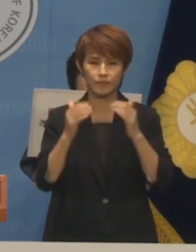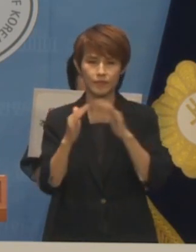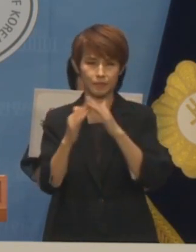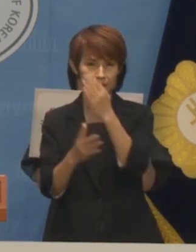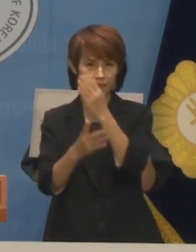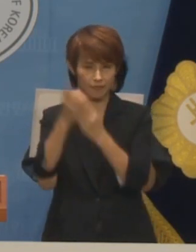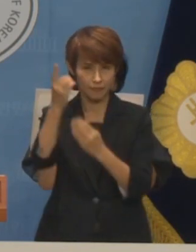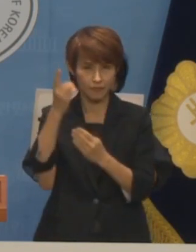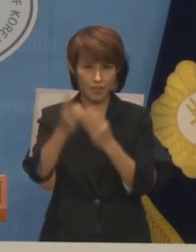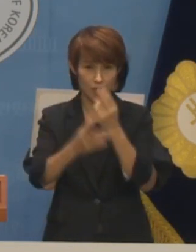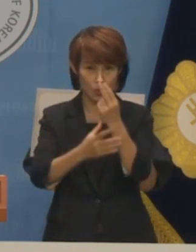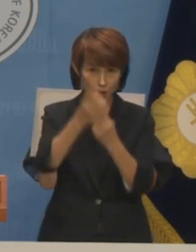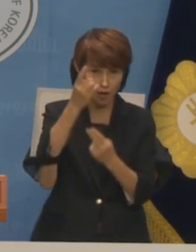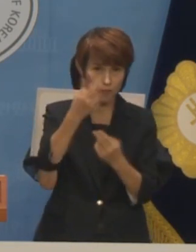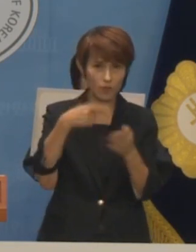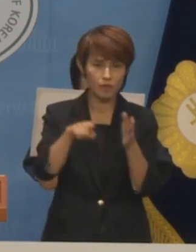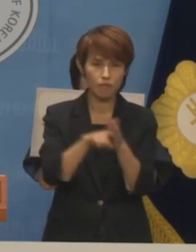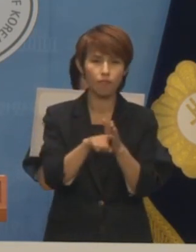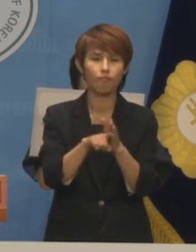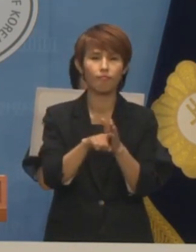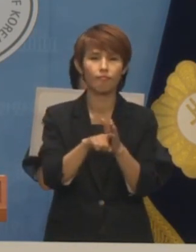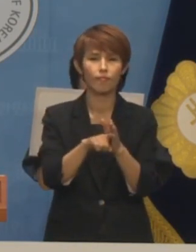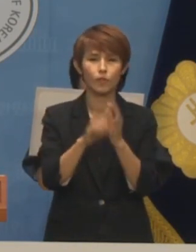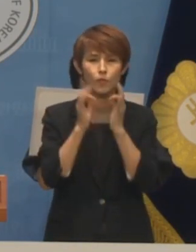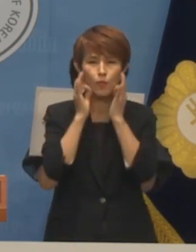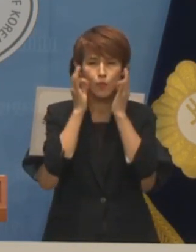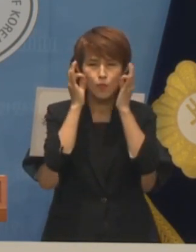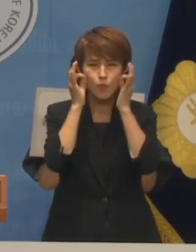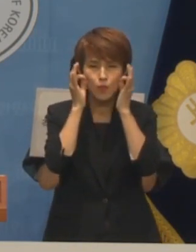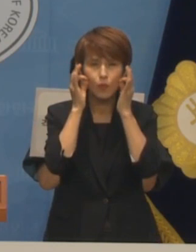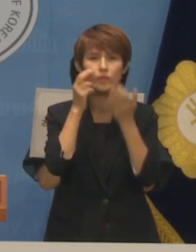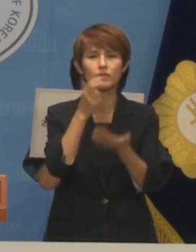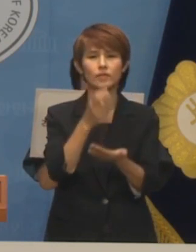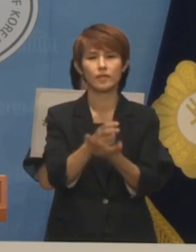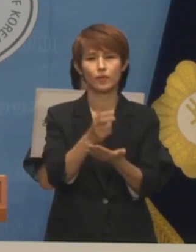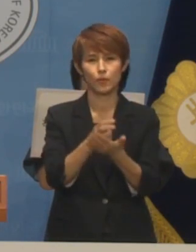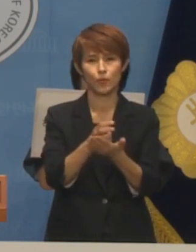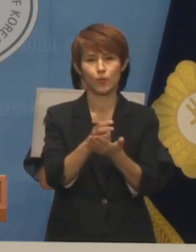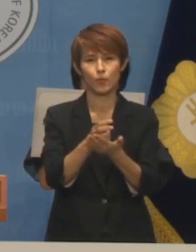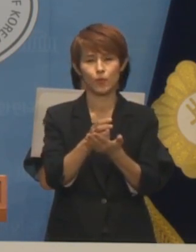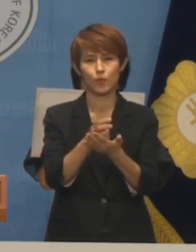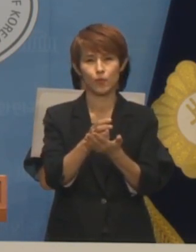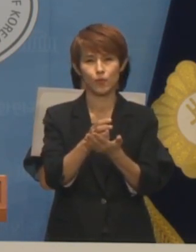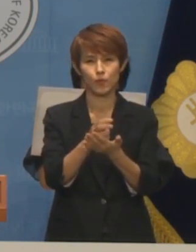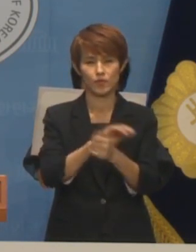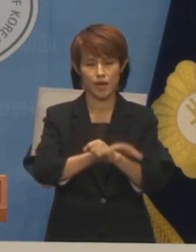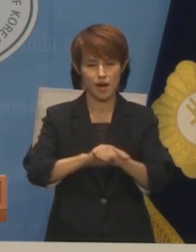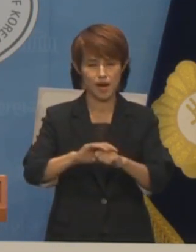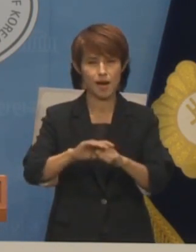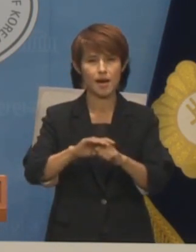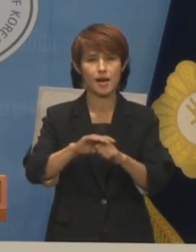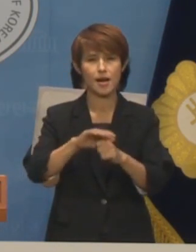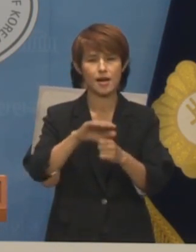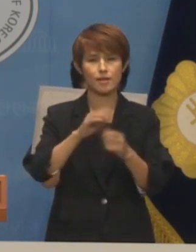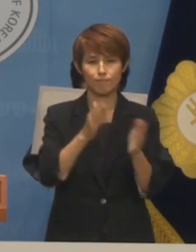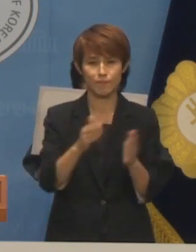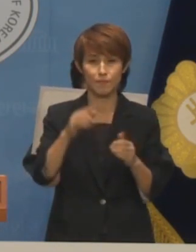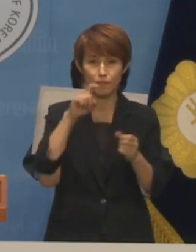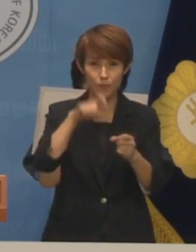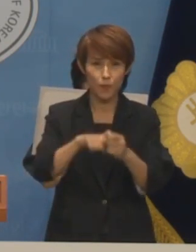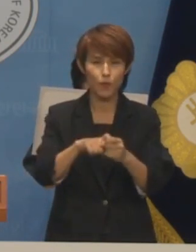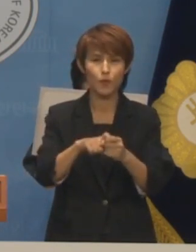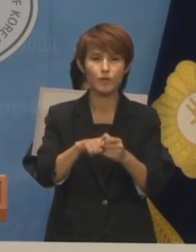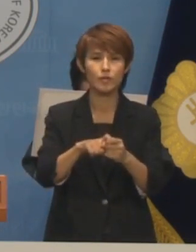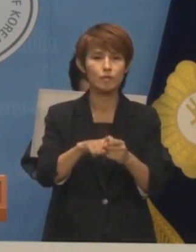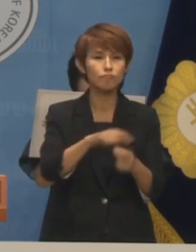미래상을 제대로 그려내기 위한 노력과 제도의 연착륙을 위해 현장의 의견을